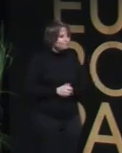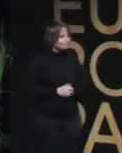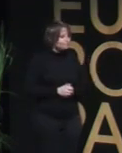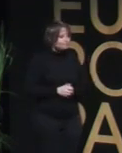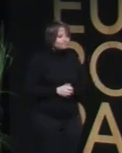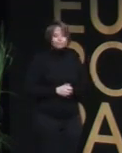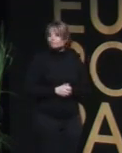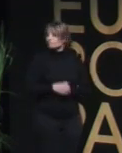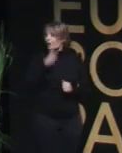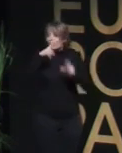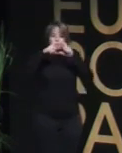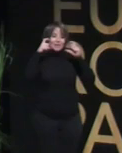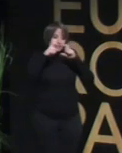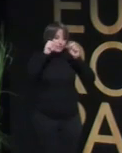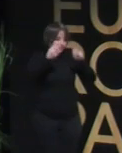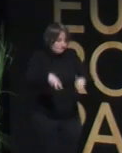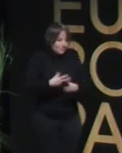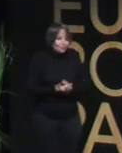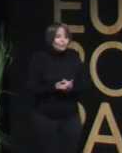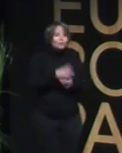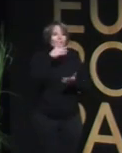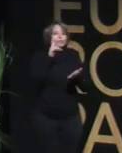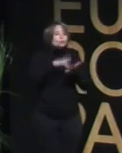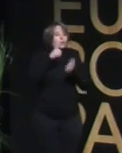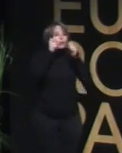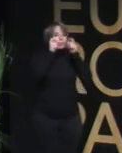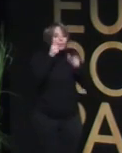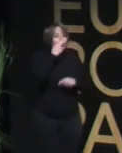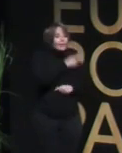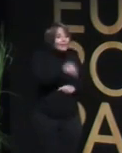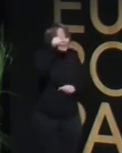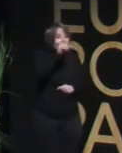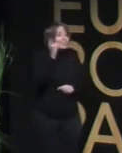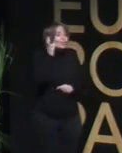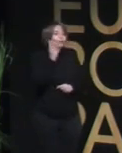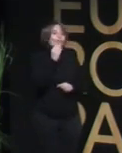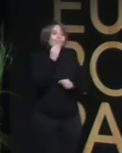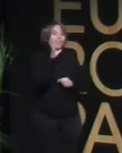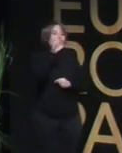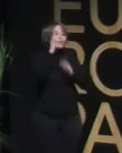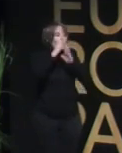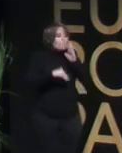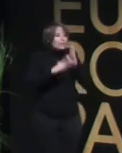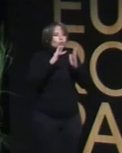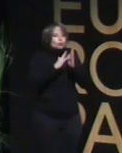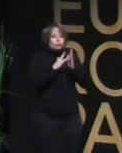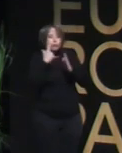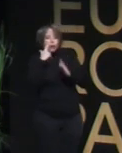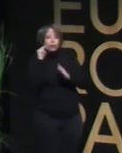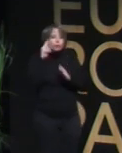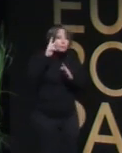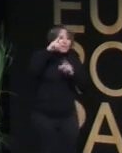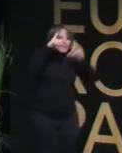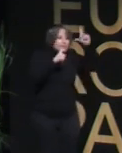Con la mascarilla ya la hemos liado. Una de las cosas que estamos descubriendo es que los niños menores de 5 años están empezando a tener dificultades para codificar